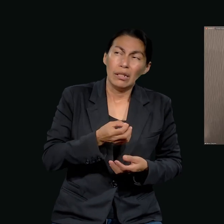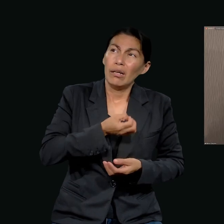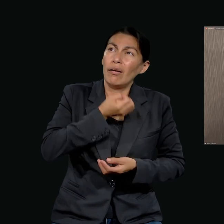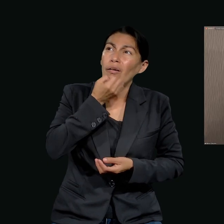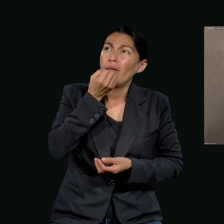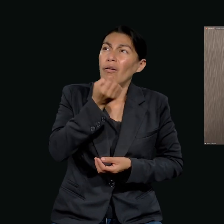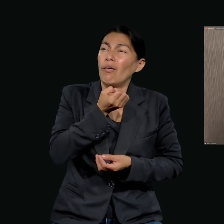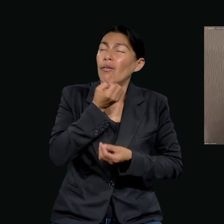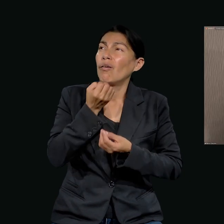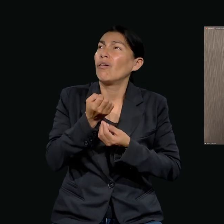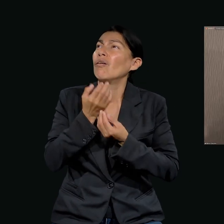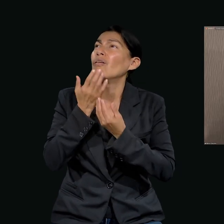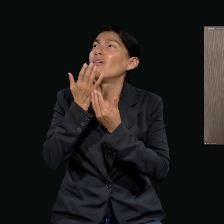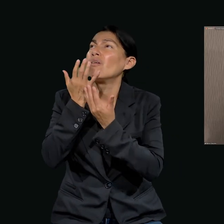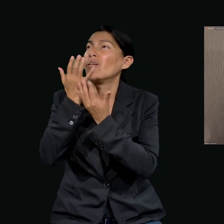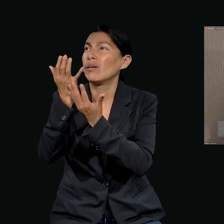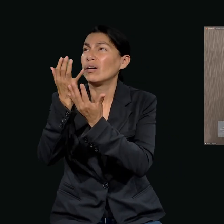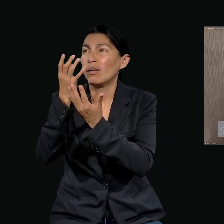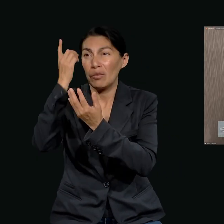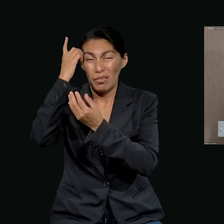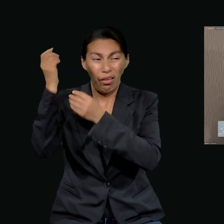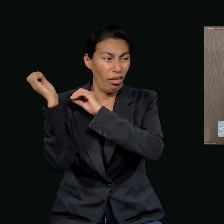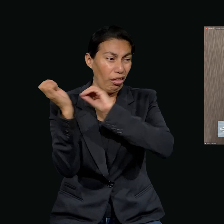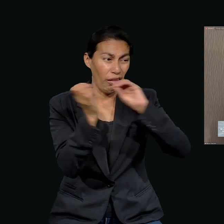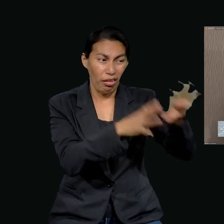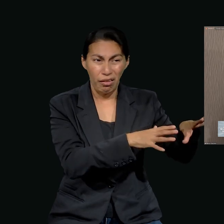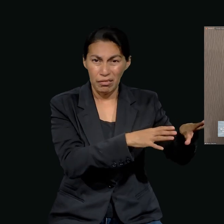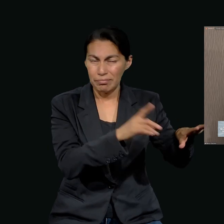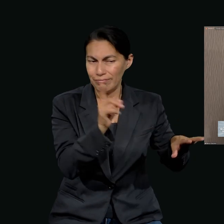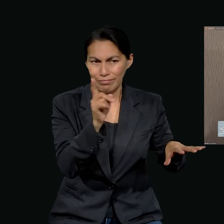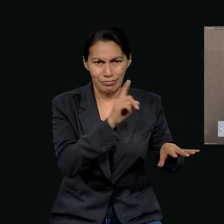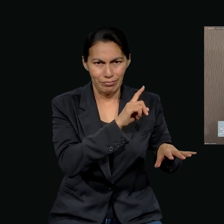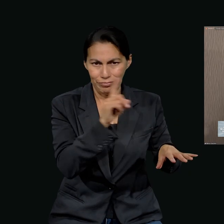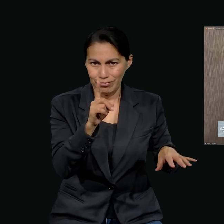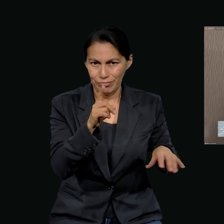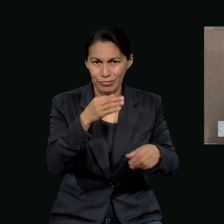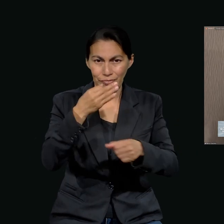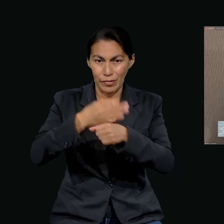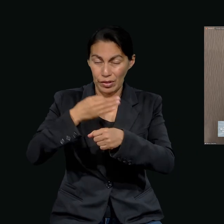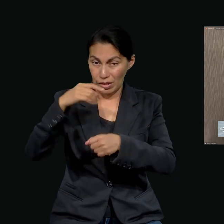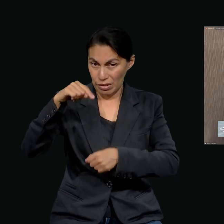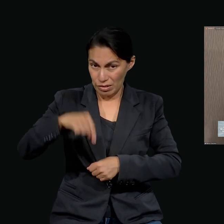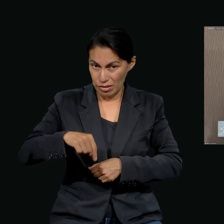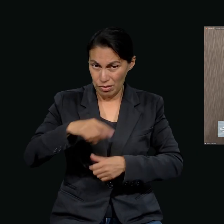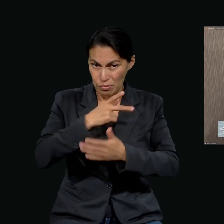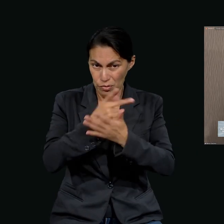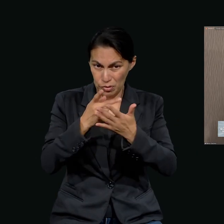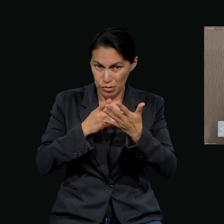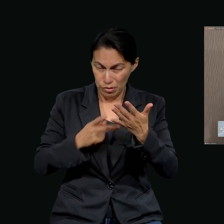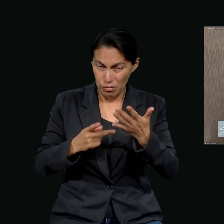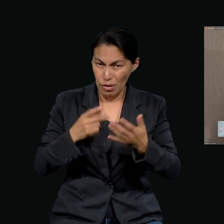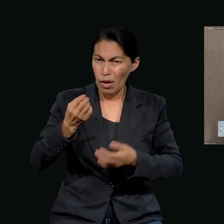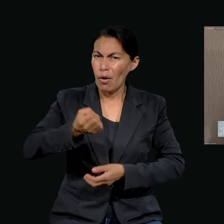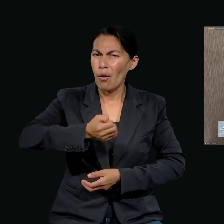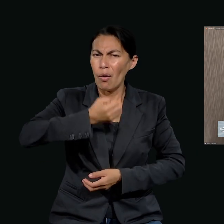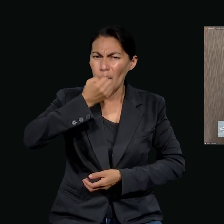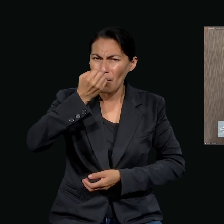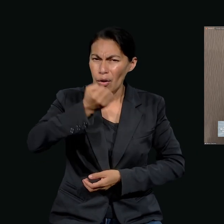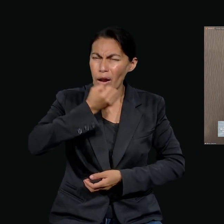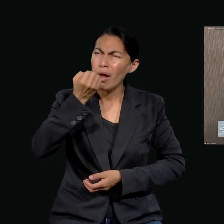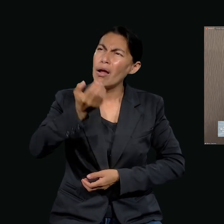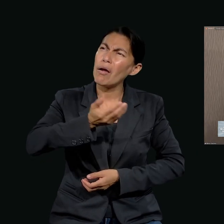no los va a dejar ni los va a desamparar. En este programa acostumbramos a orar